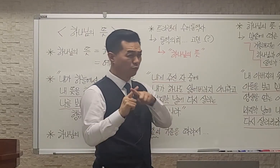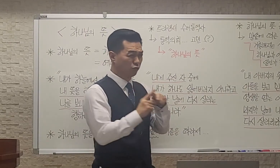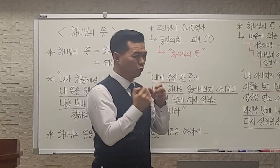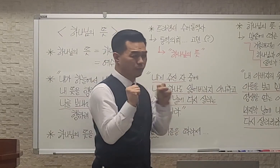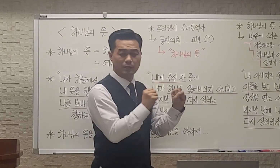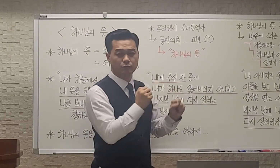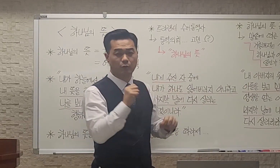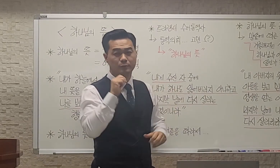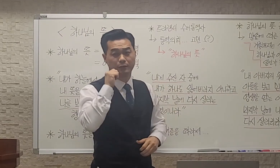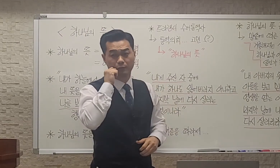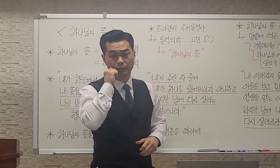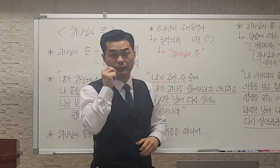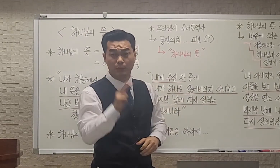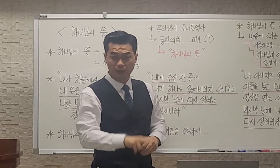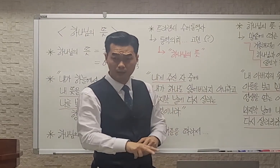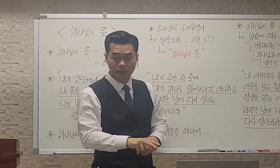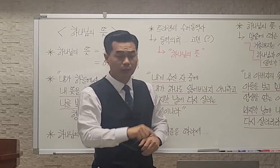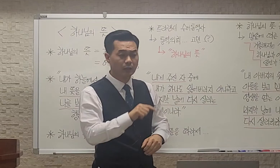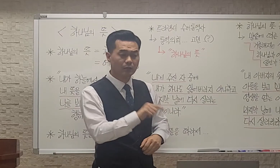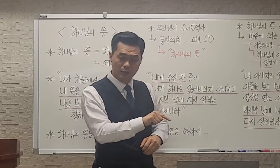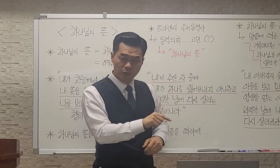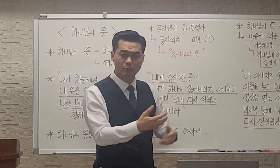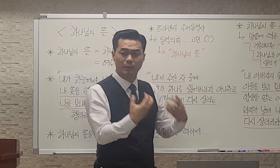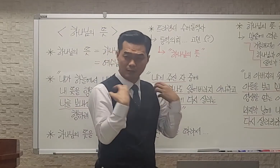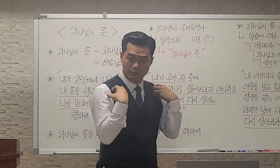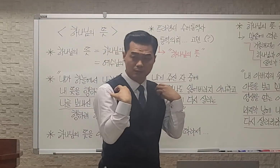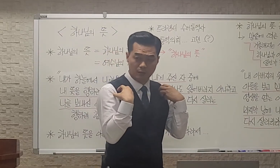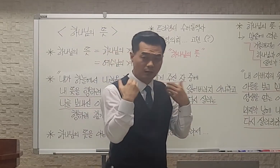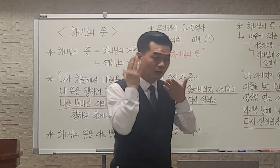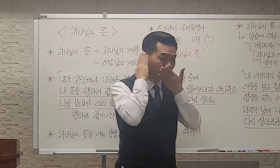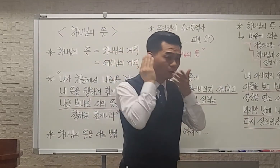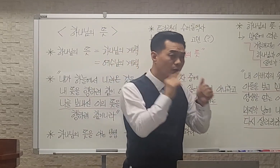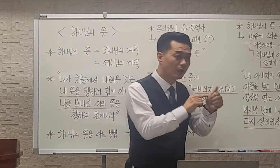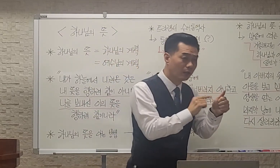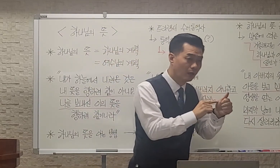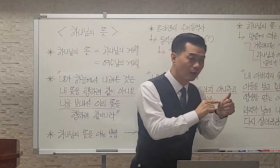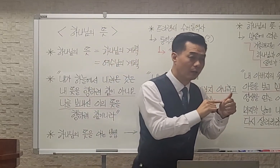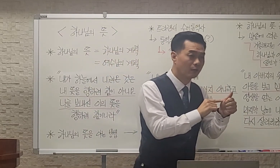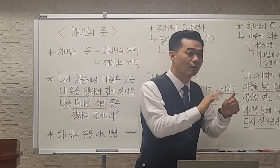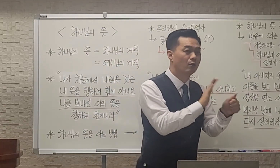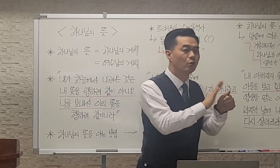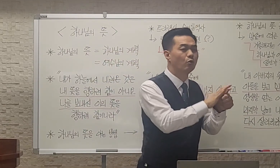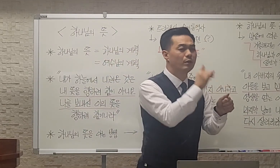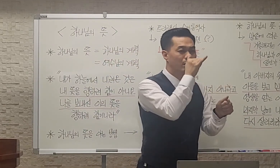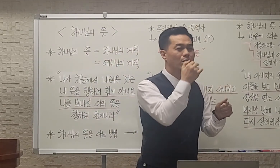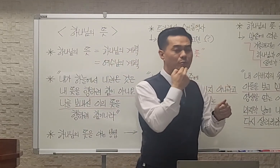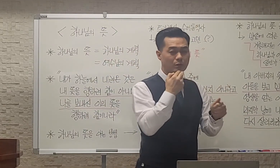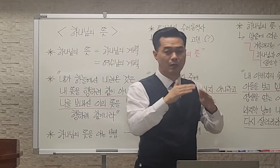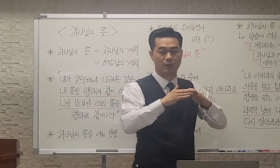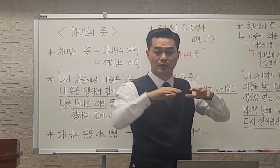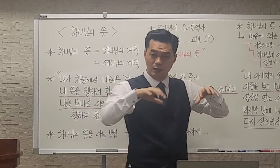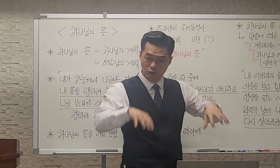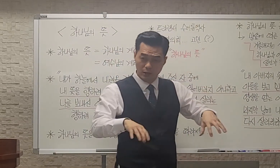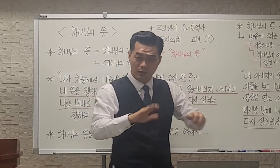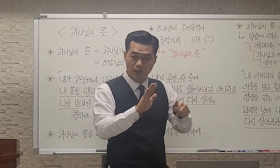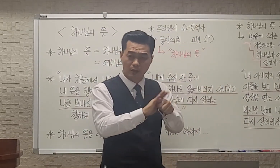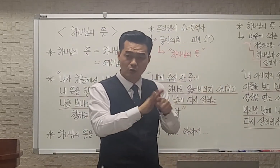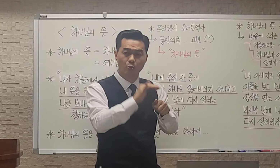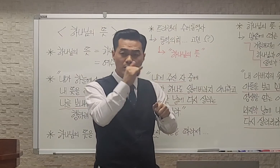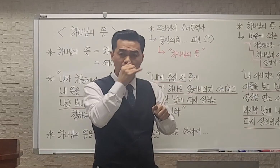무조건 피할 수는 없어요. 하지만 이것을 맡았을 때 농인에게 도움이 있는가 없는가, 이웃에게 도움이 있는가